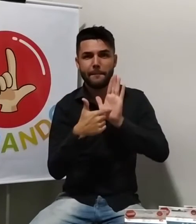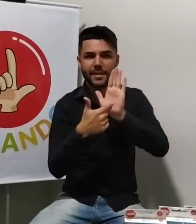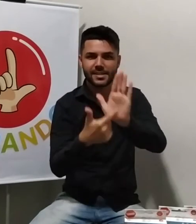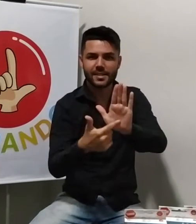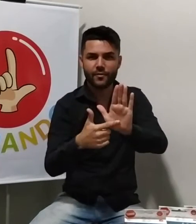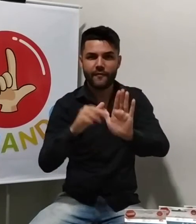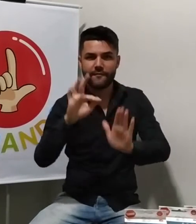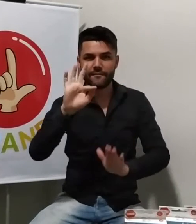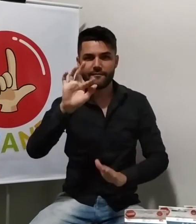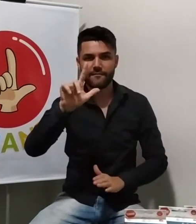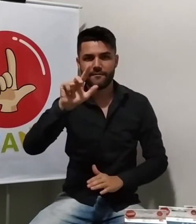Flávio Augusto.